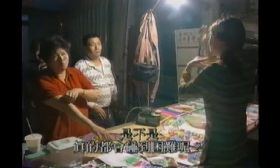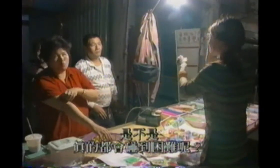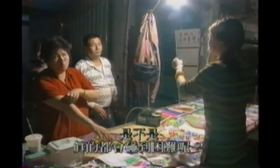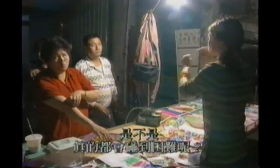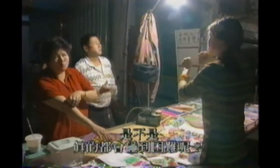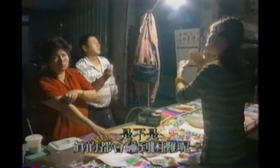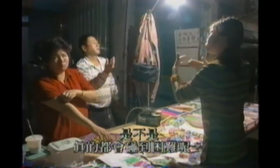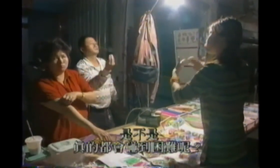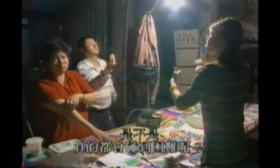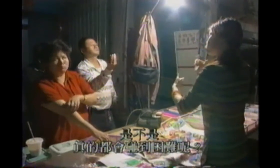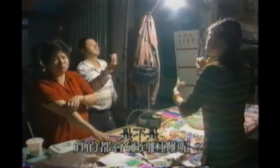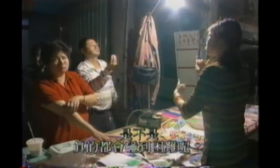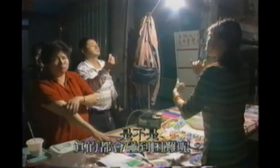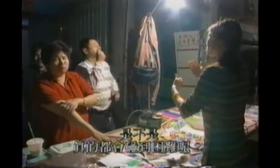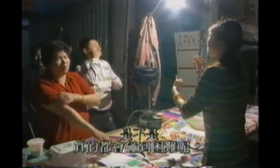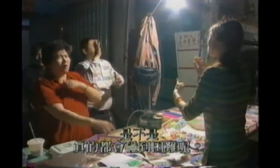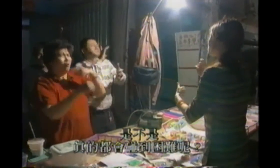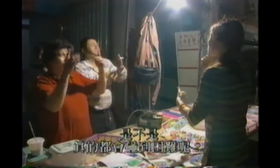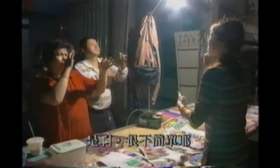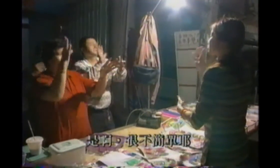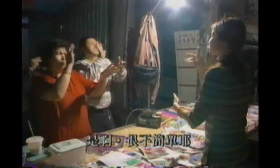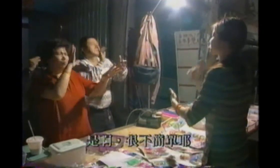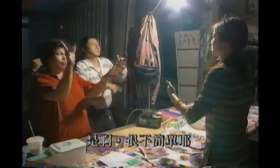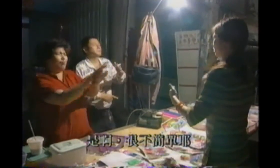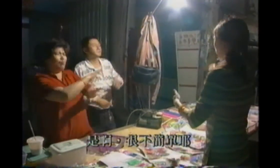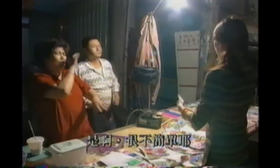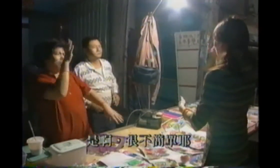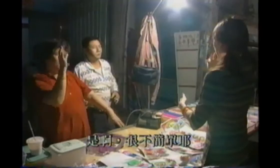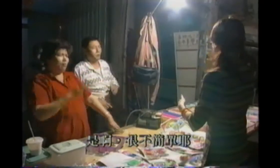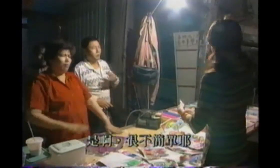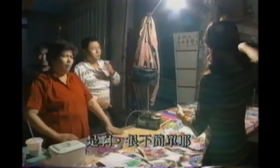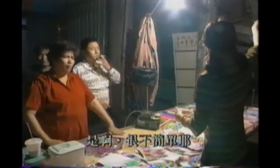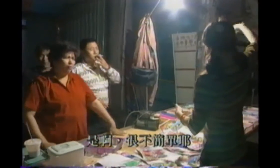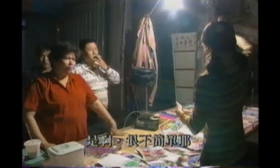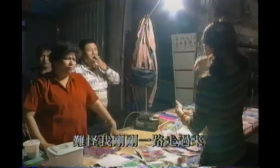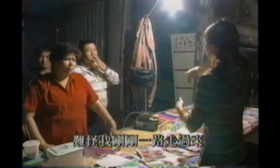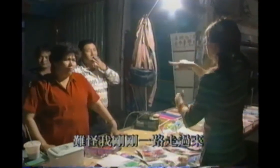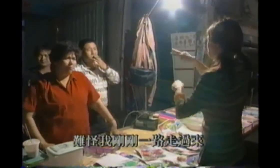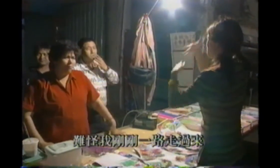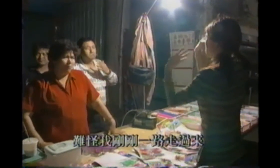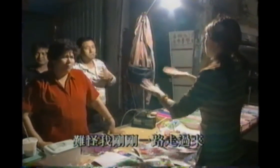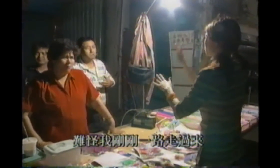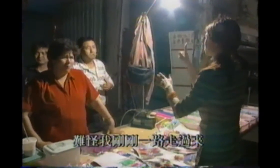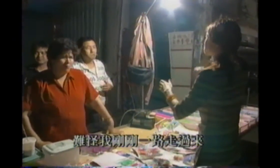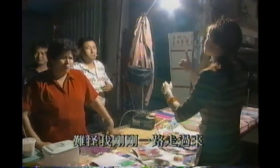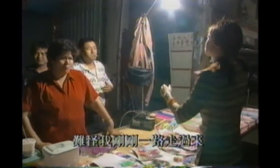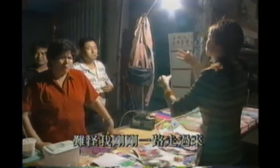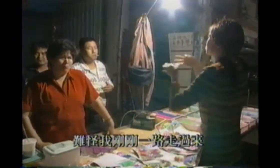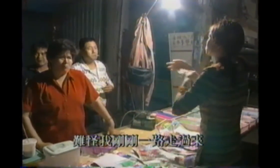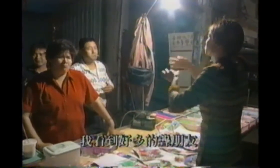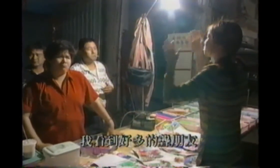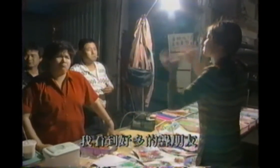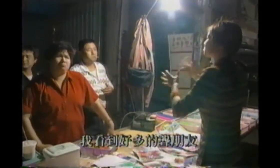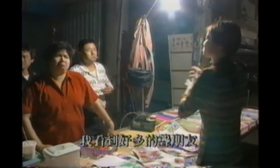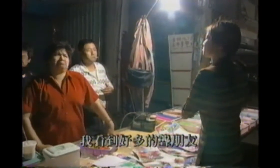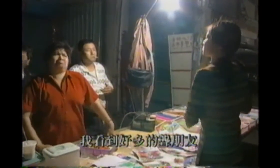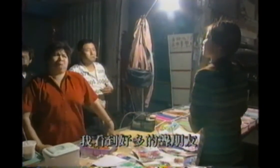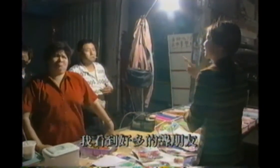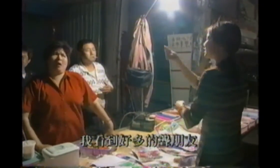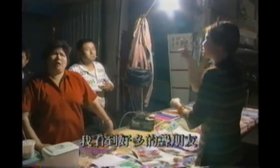真的都会碰到困难呢？ 是啊，很不简单呢。 难怪啊，我刚刚一路走过来，我看到好多的聋